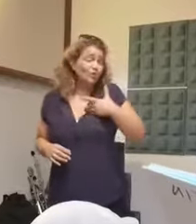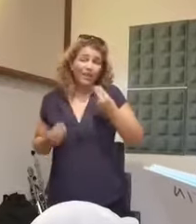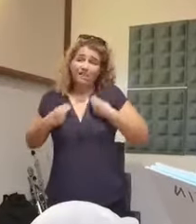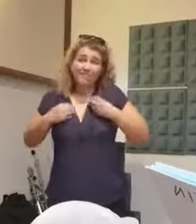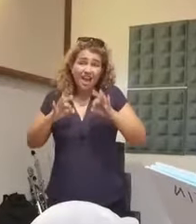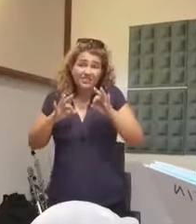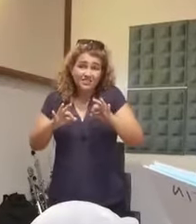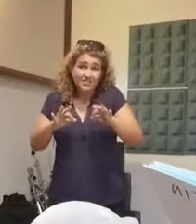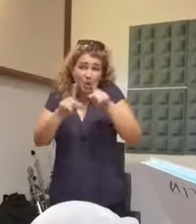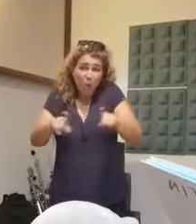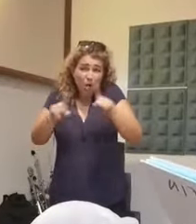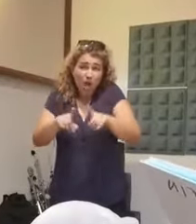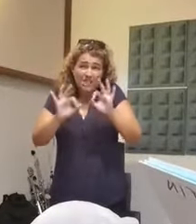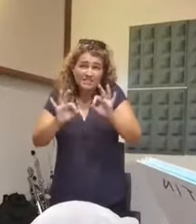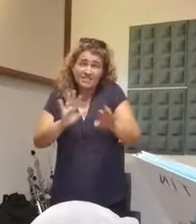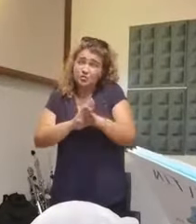manera.